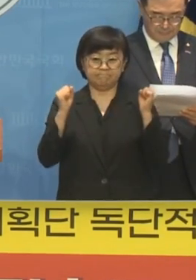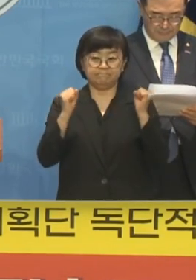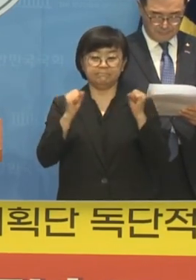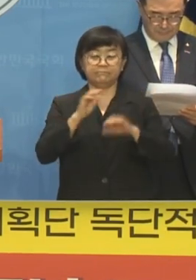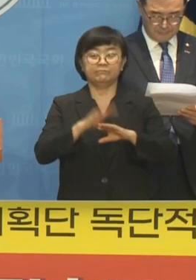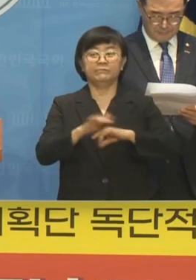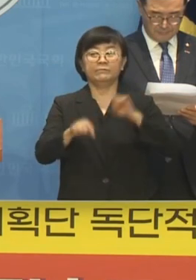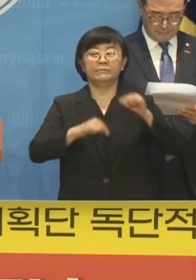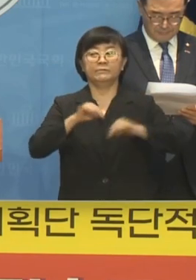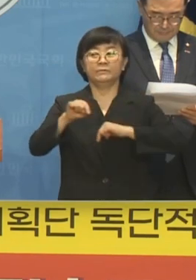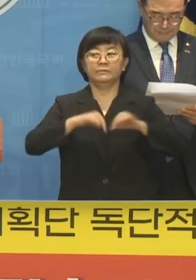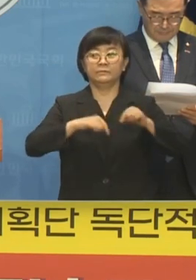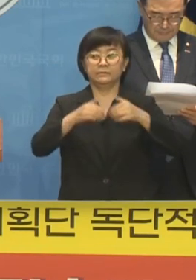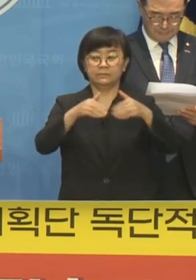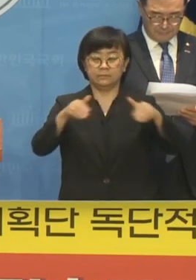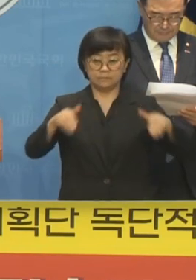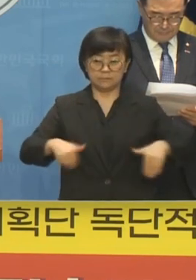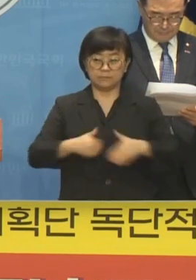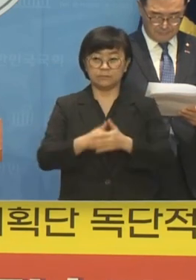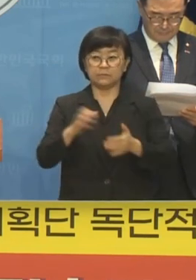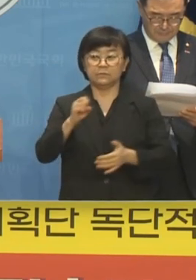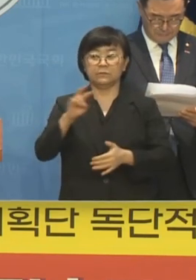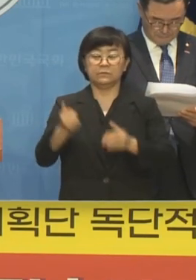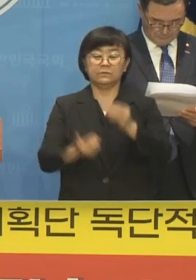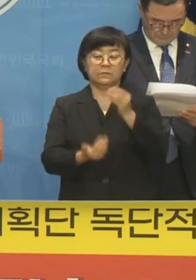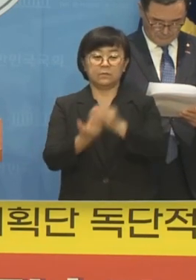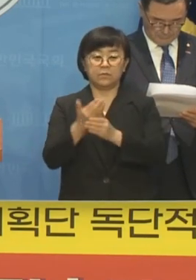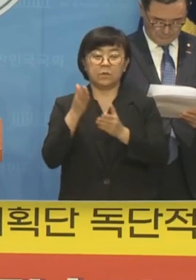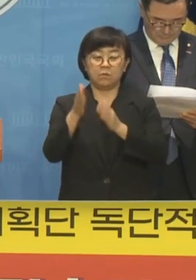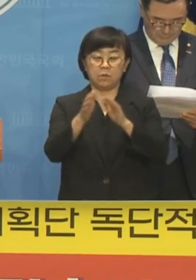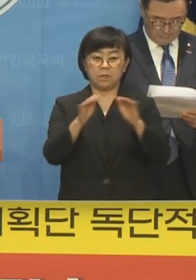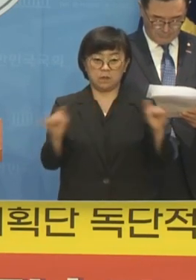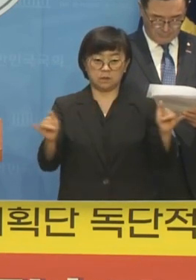정치적 중립, 여순사건 전문가들로